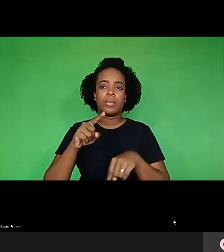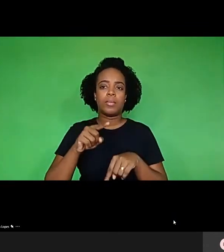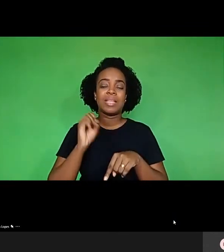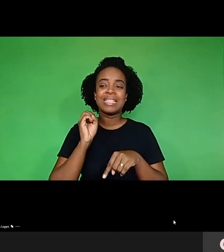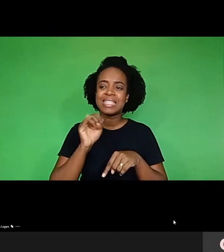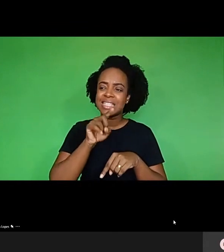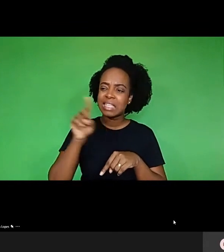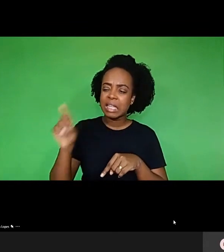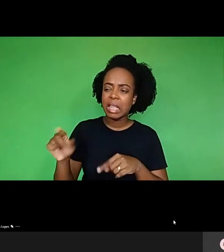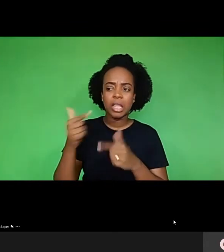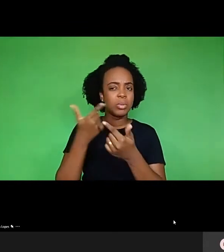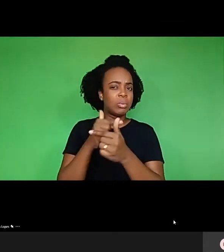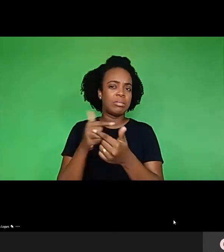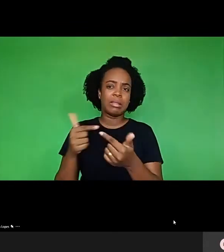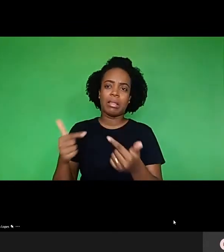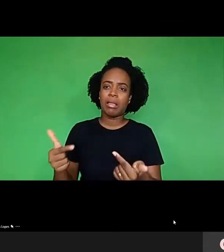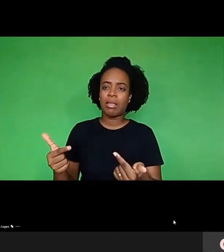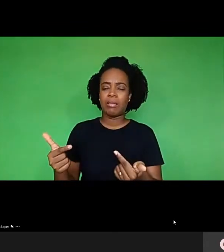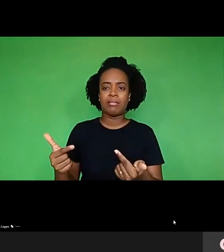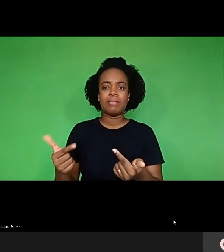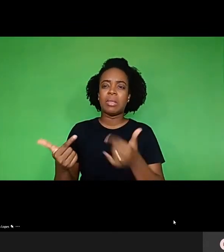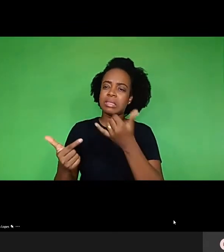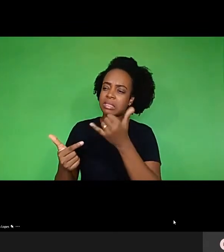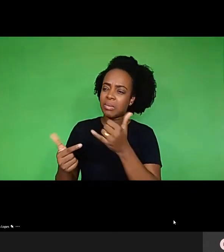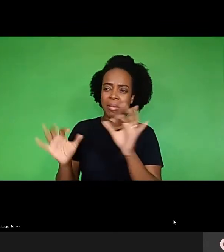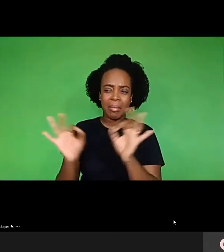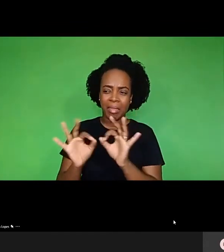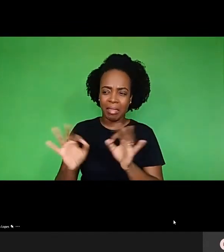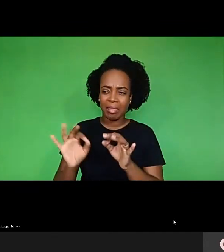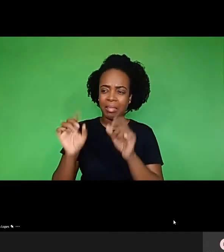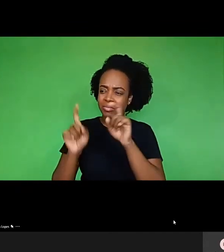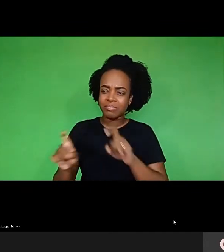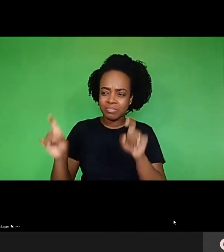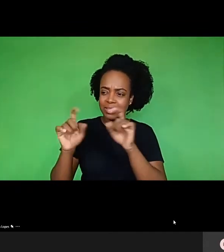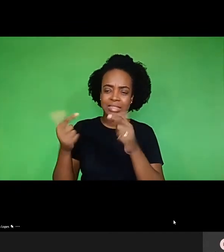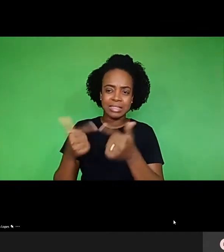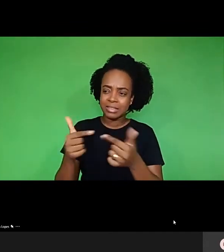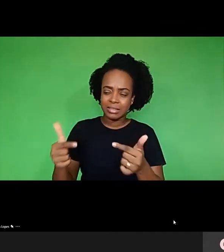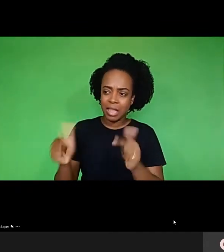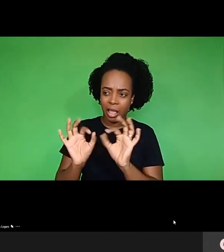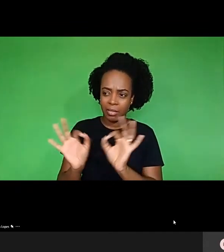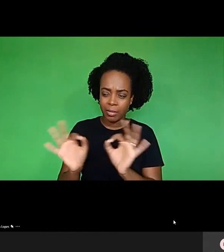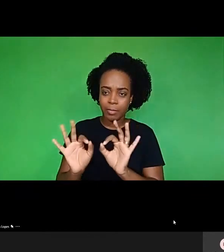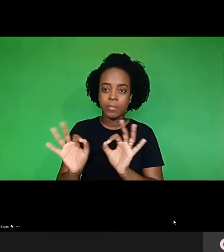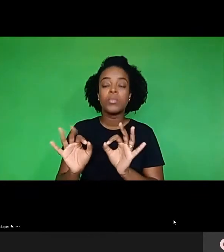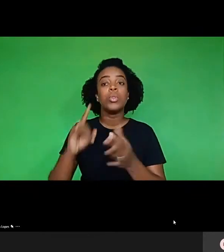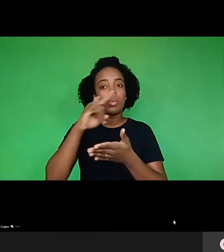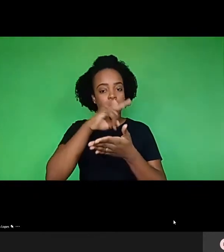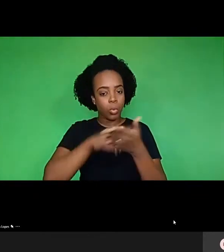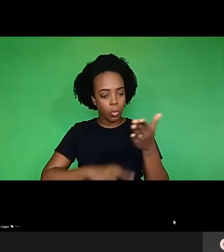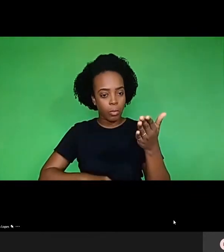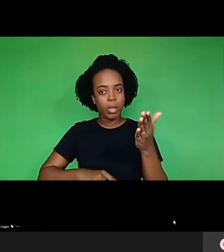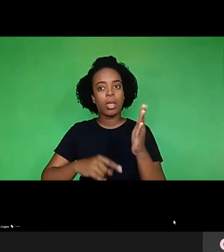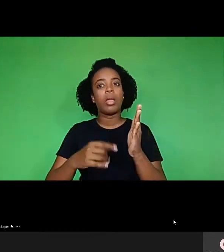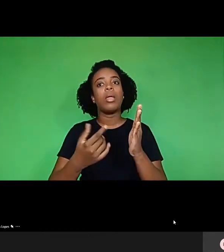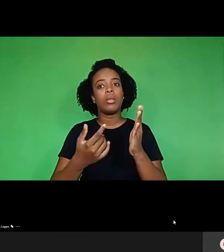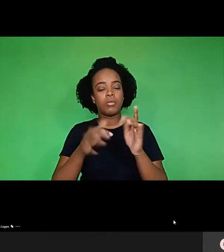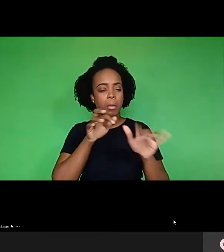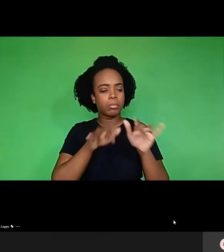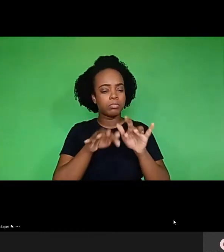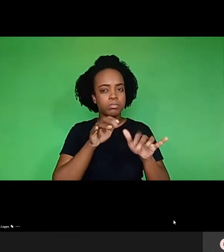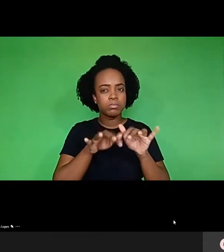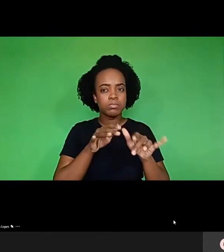possuem, né, nenhum equipamento, e vai preencher uma declaração que vai estar anexo no edital. Para esse